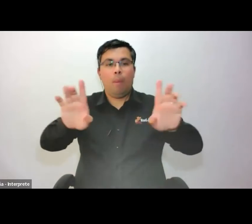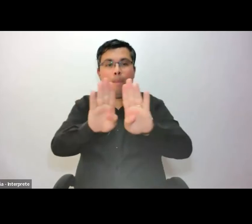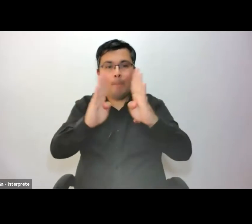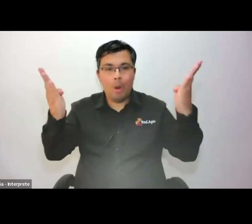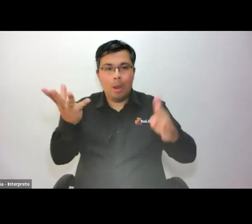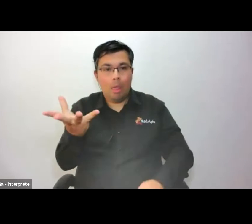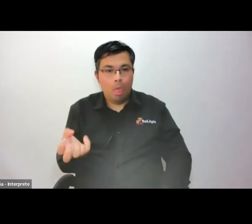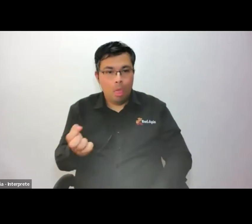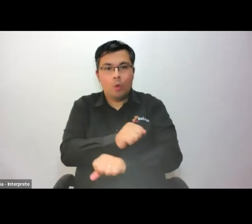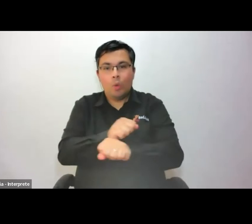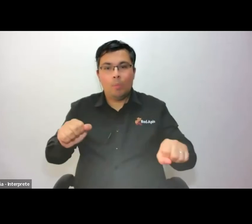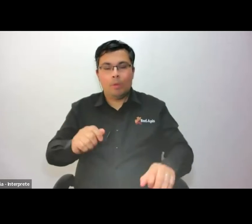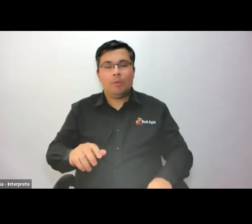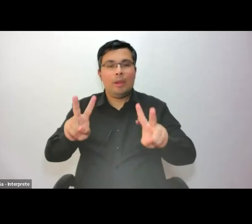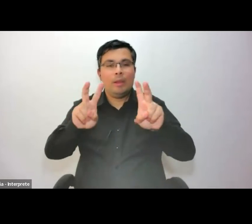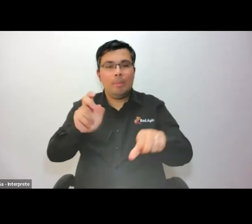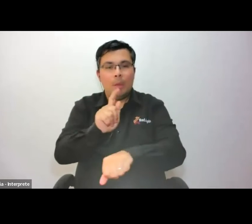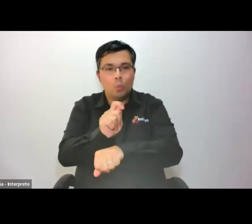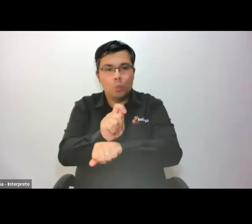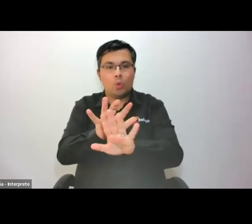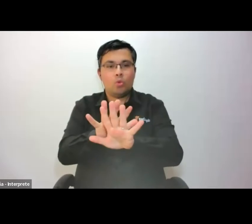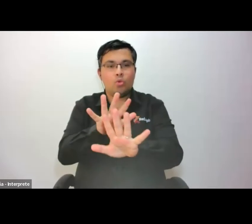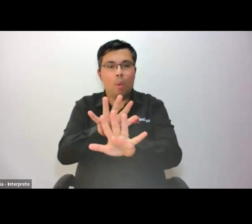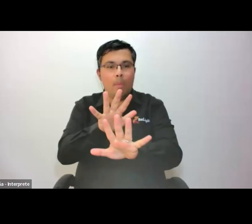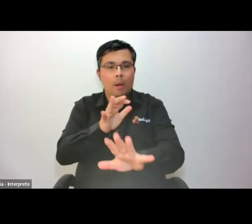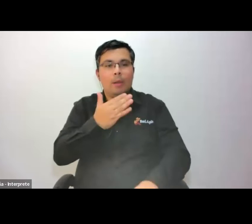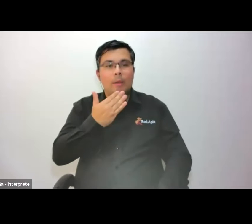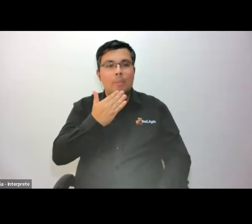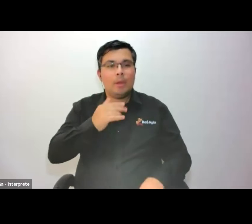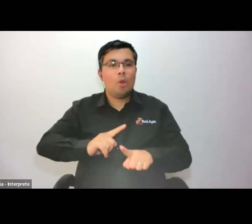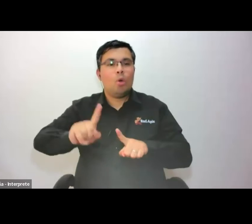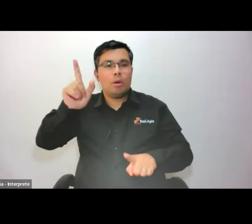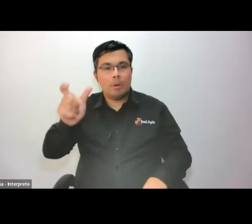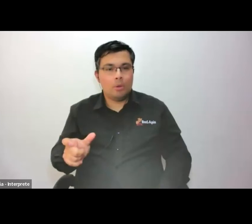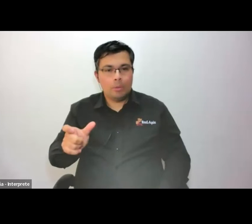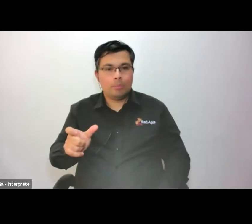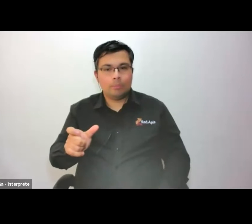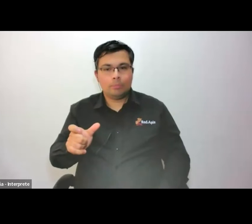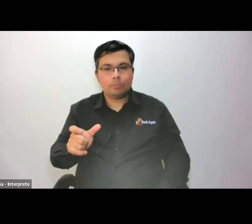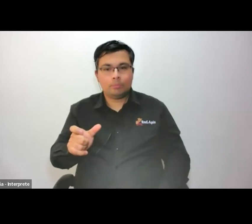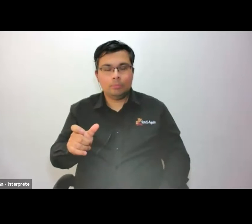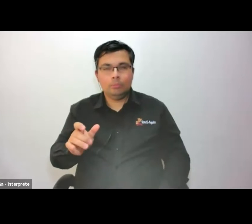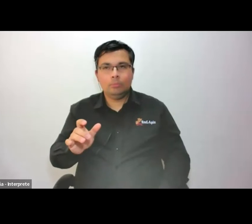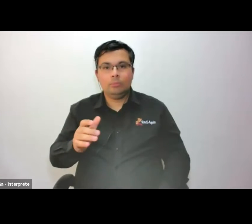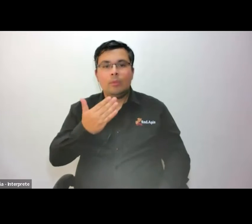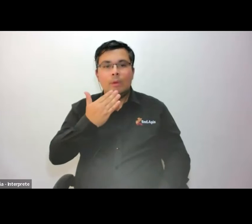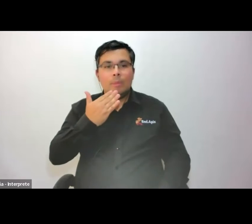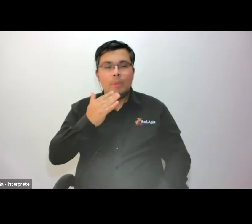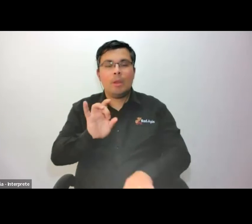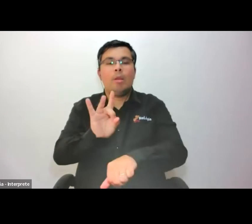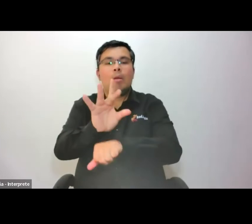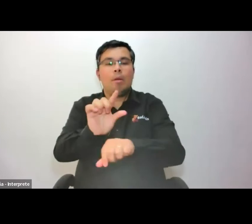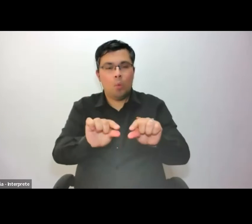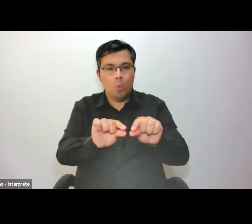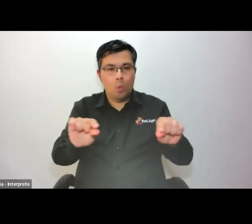volver a hacer en breve y también les voy a dejar un link donde está colgado en la web, ¿ya? Así que voy a